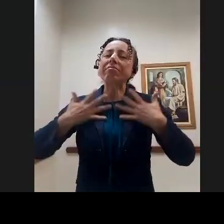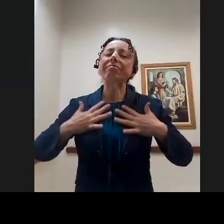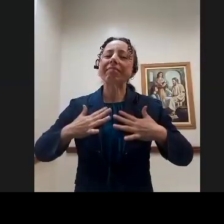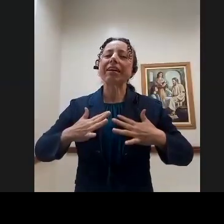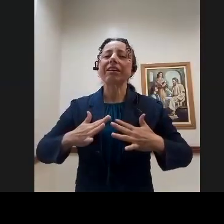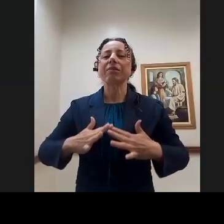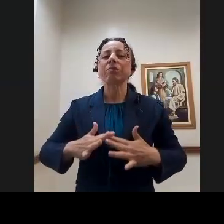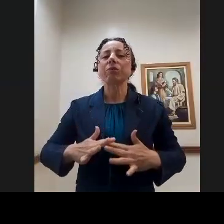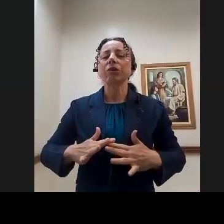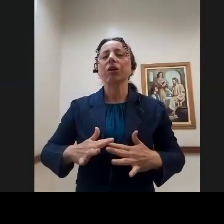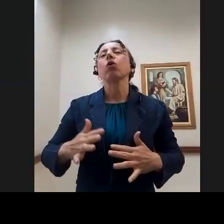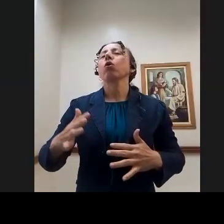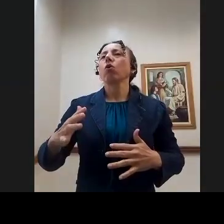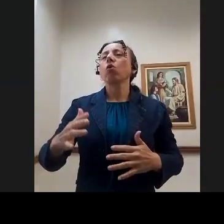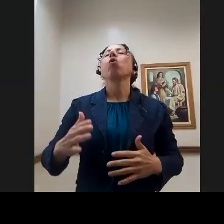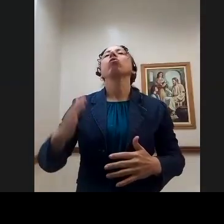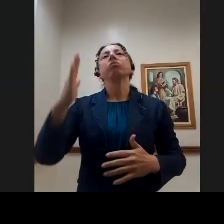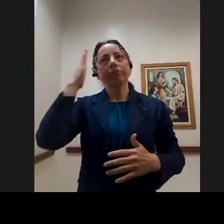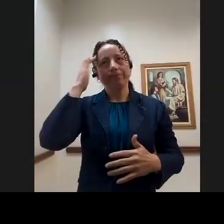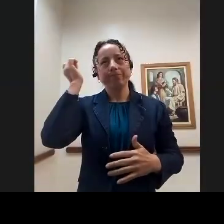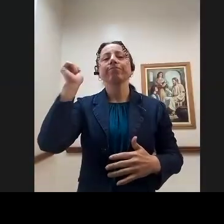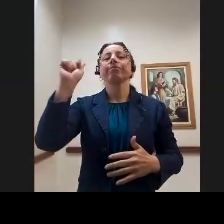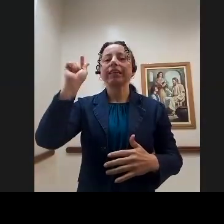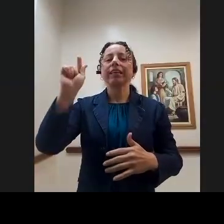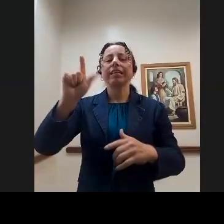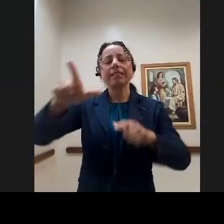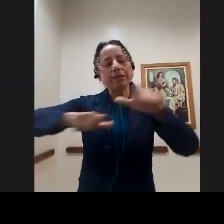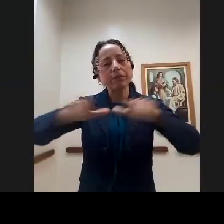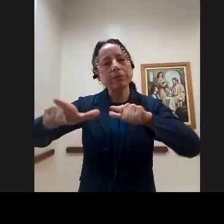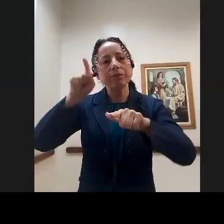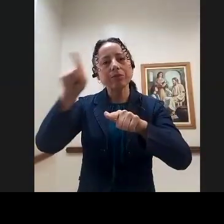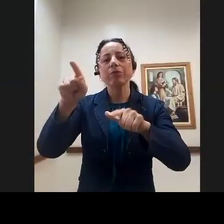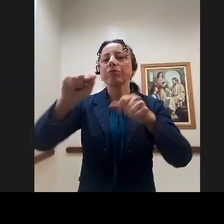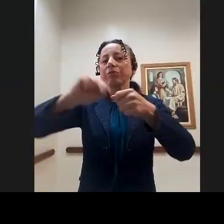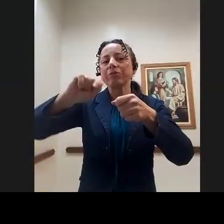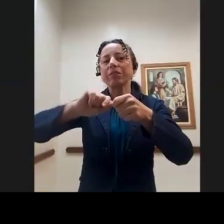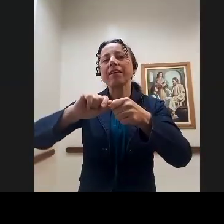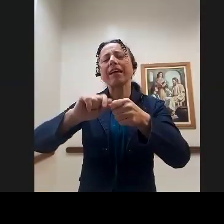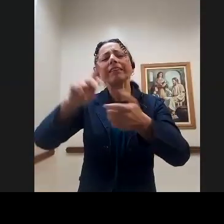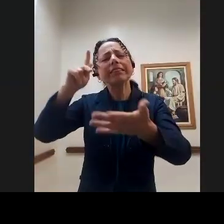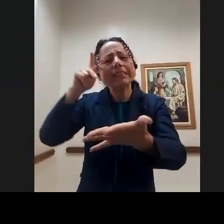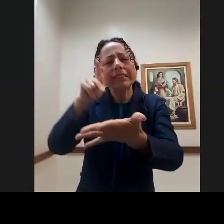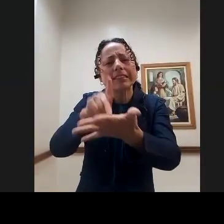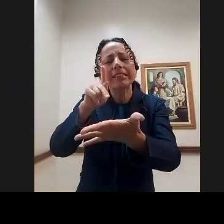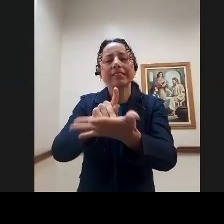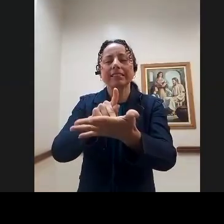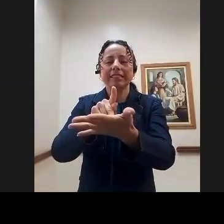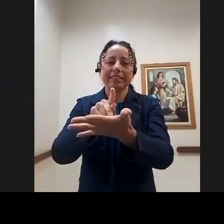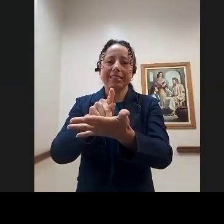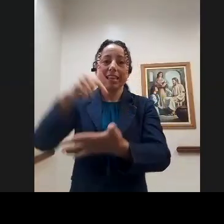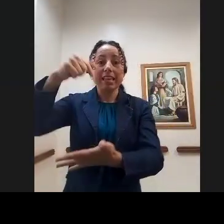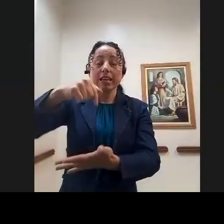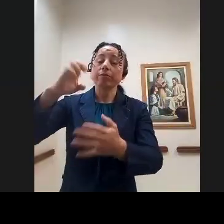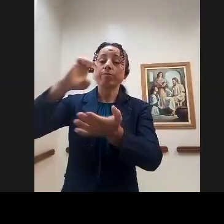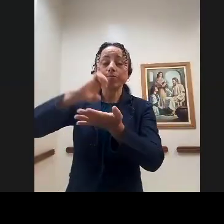que ela está fazendo é verdadeira. Eu sei que essa igreja é verdadeira. Eu sei que esse evangelho precisa ser levado